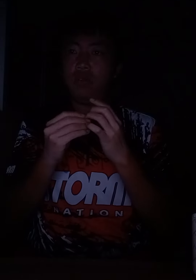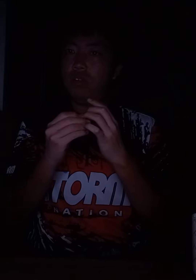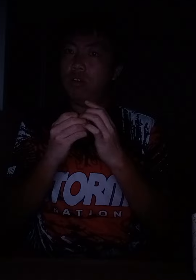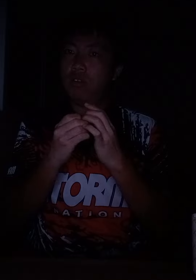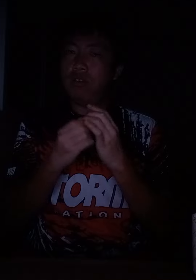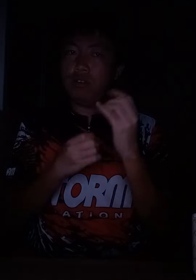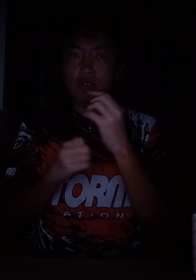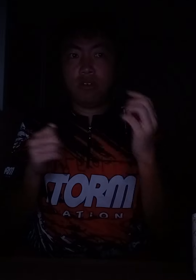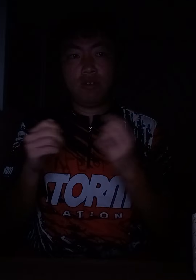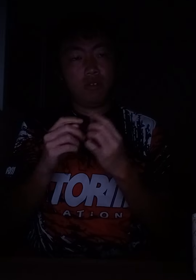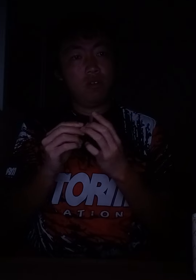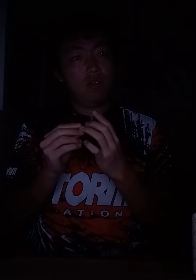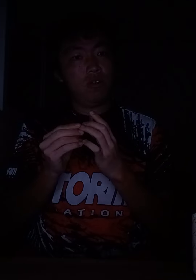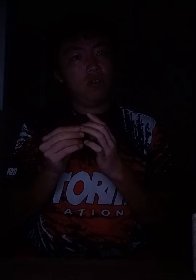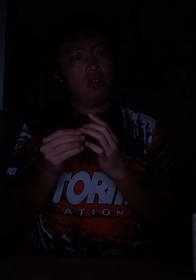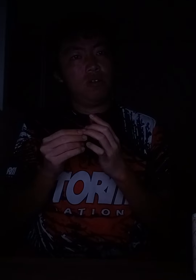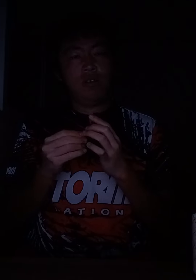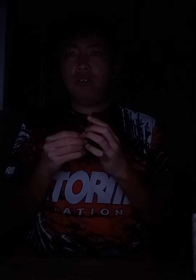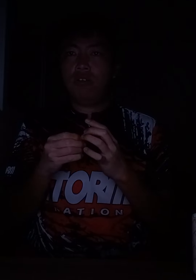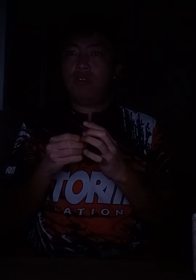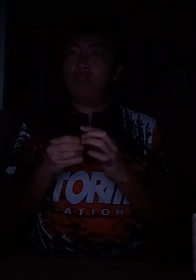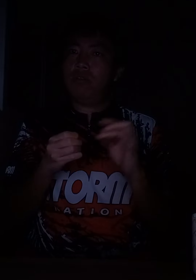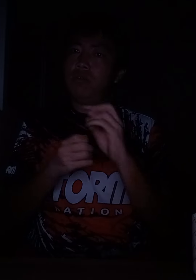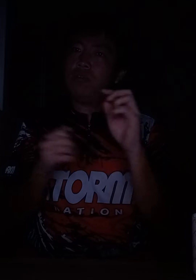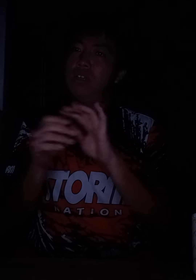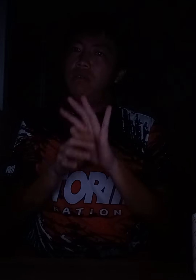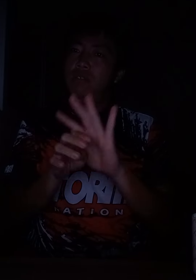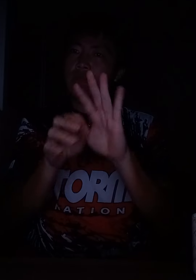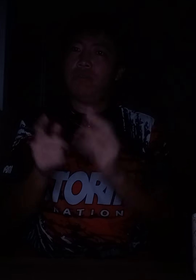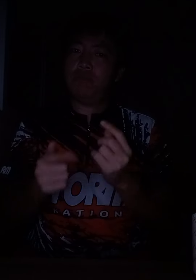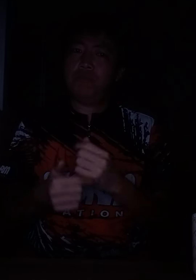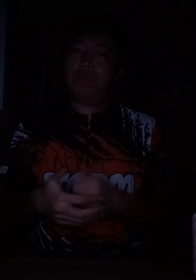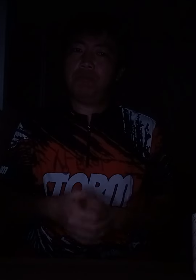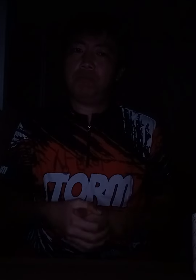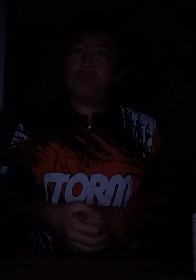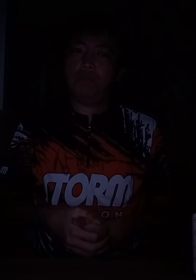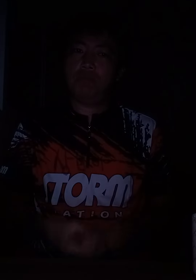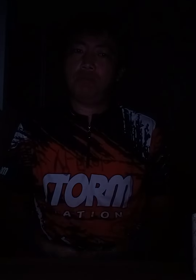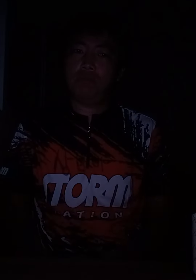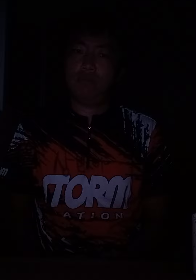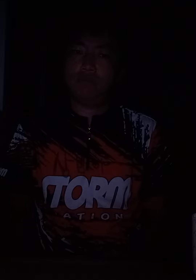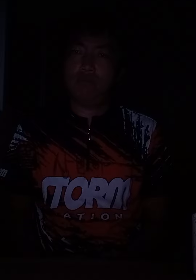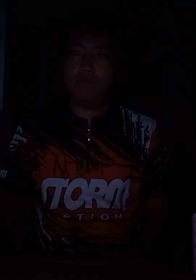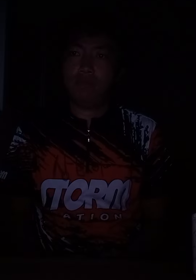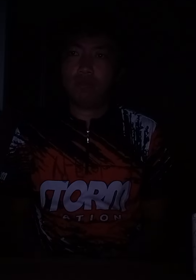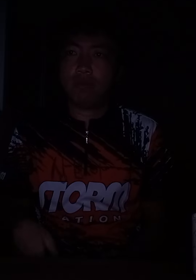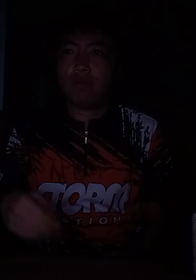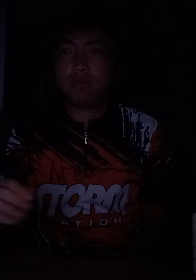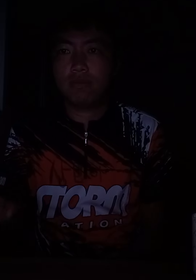따라 구속영장 신청도 검토하는 등 엄정하게 대응할 방침입니다. MBN 뉴스